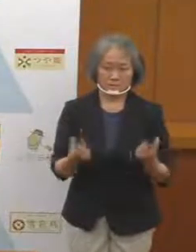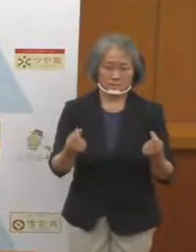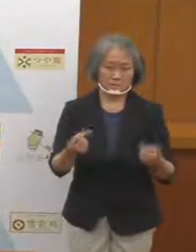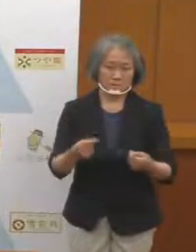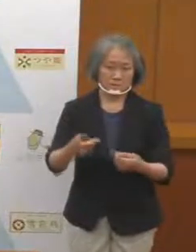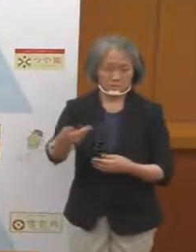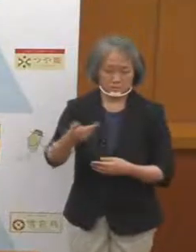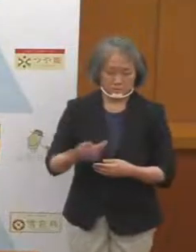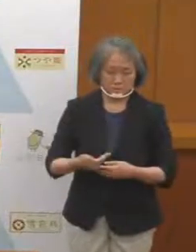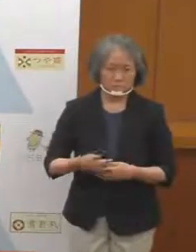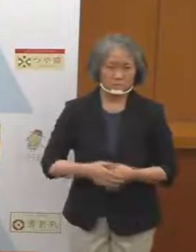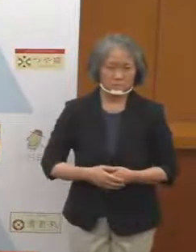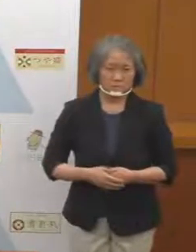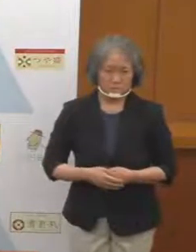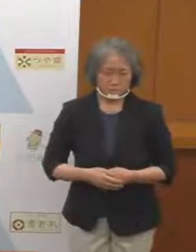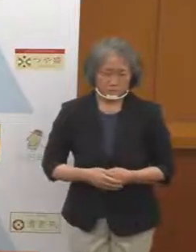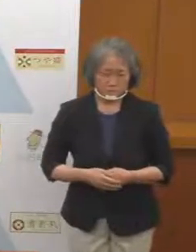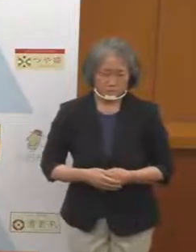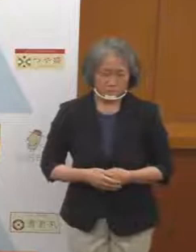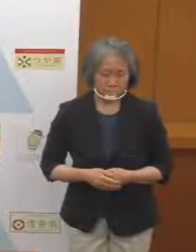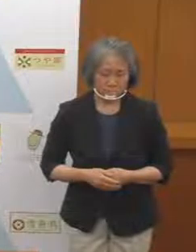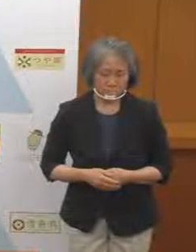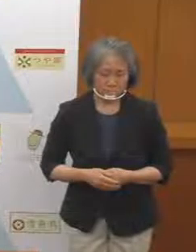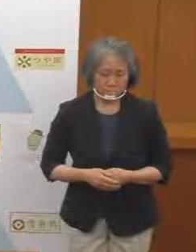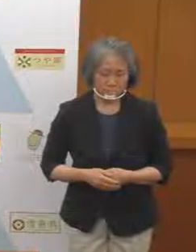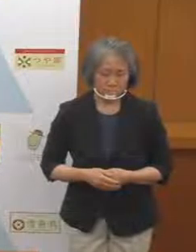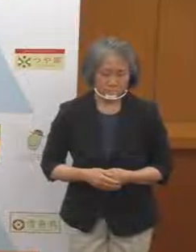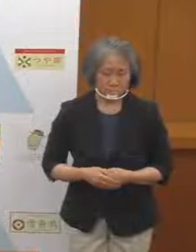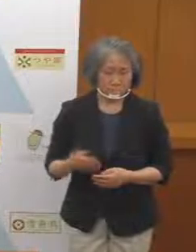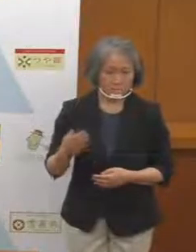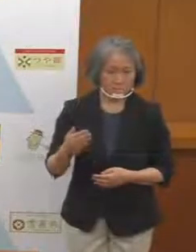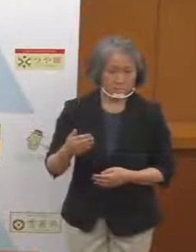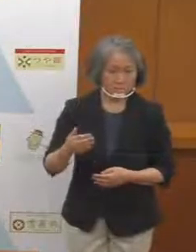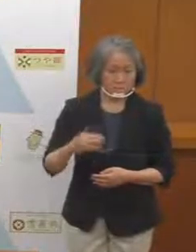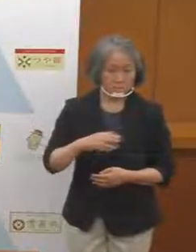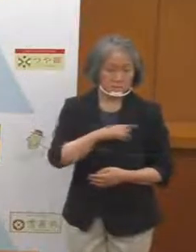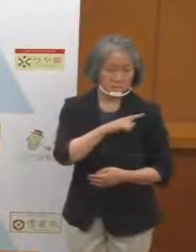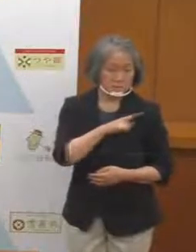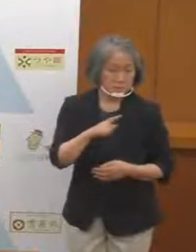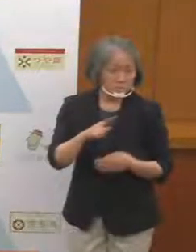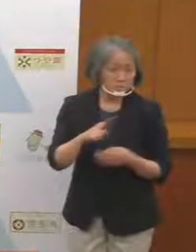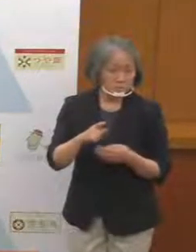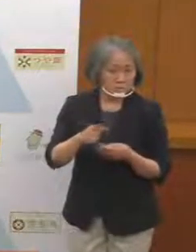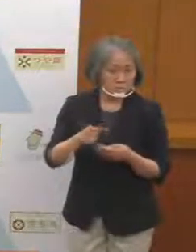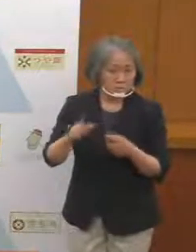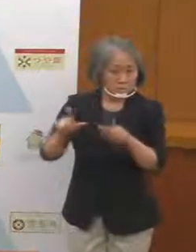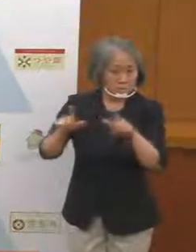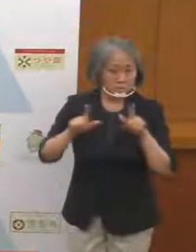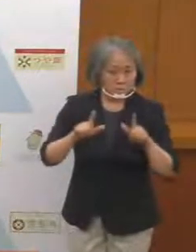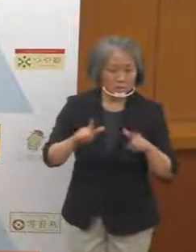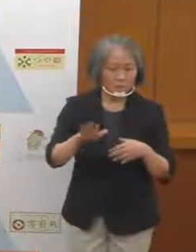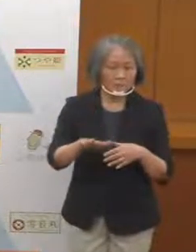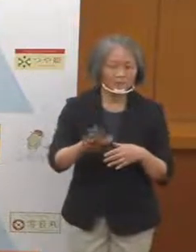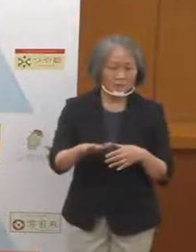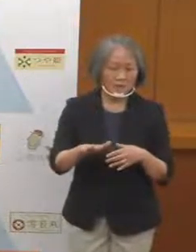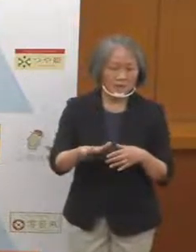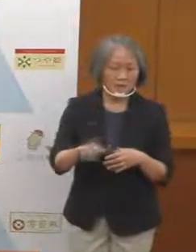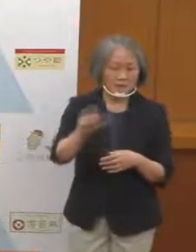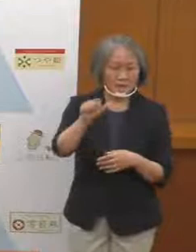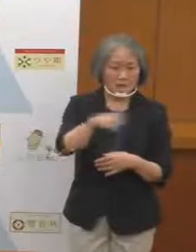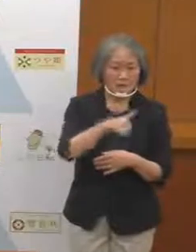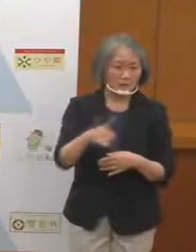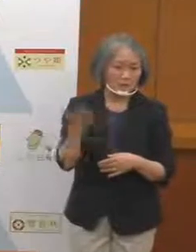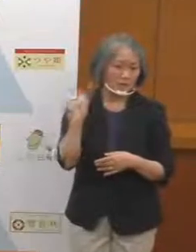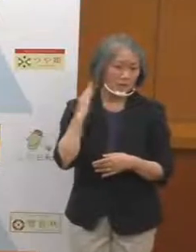これもいてすいませんえっと同等に越冬をお話しされたあの安倍元総理がえっと銃撃された犬なんですけれど